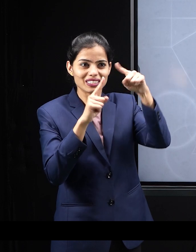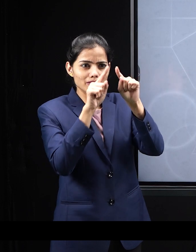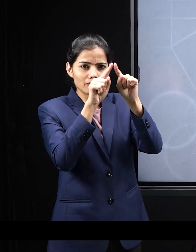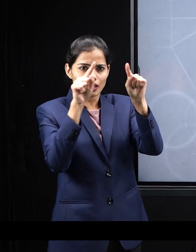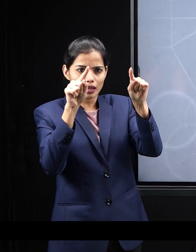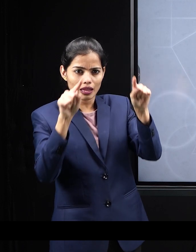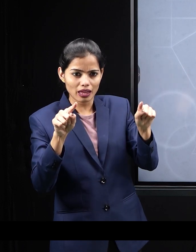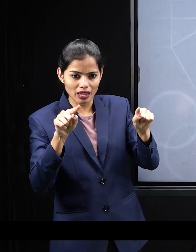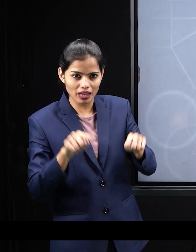ట్రాపెజాయిడ్లు,